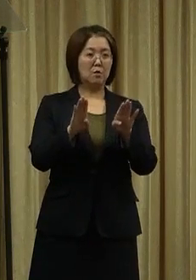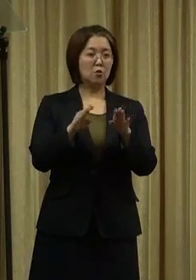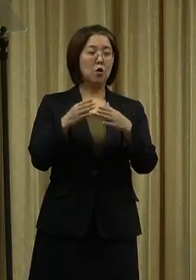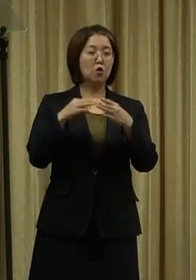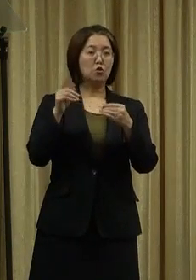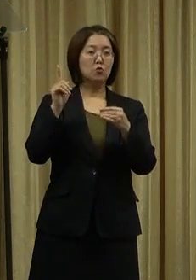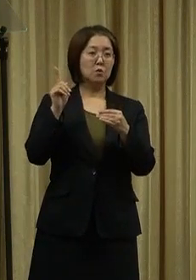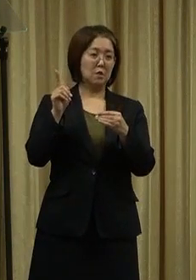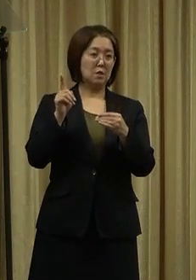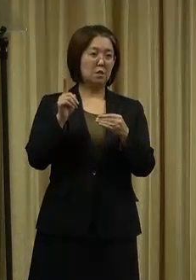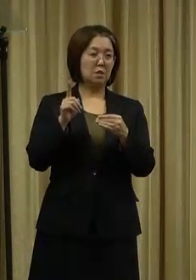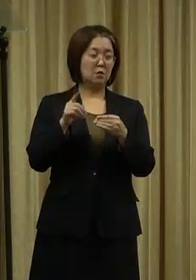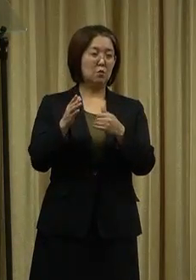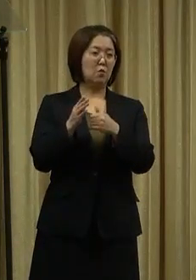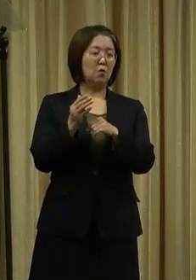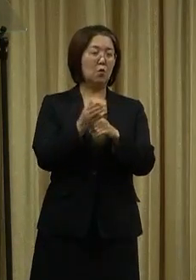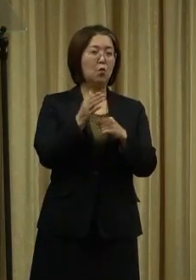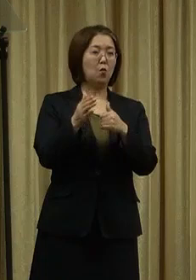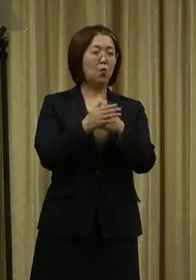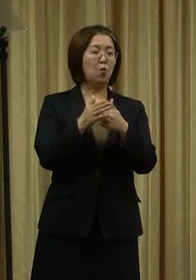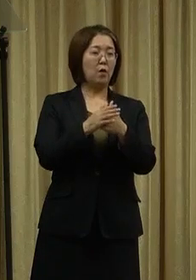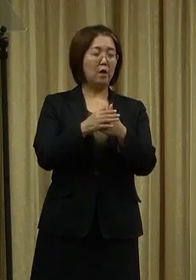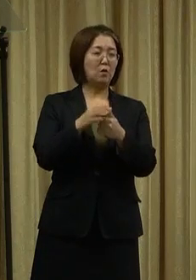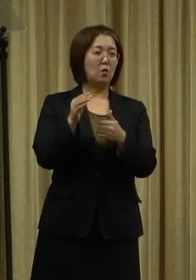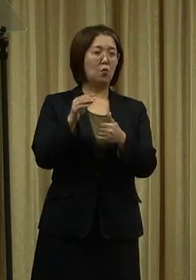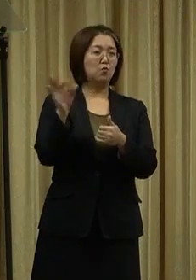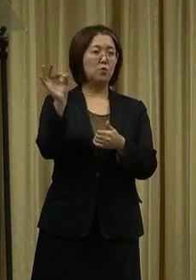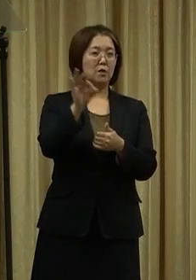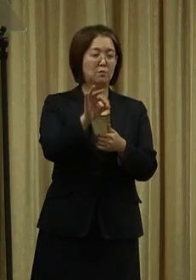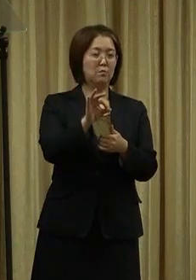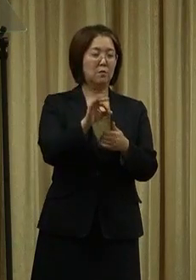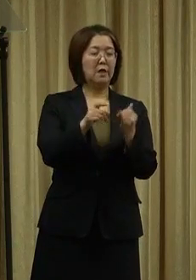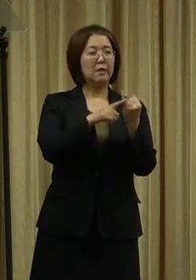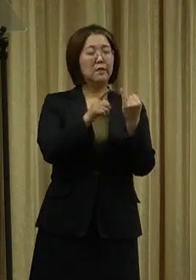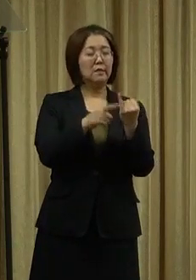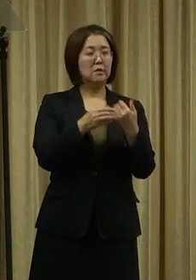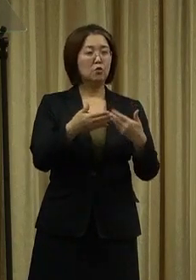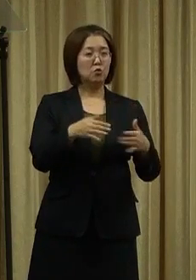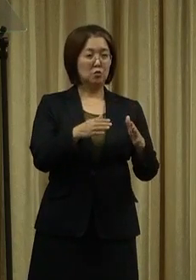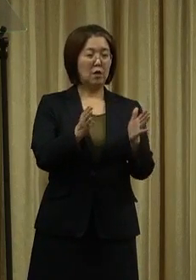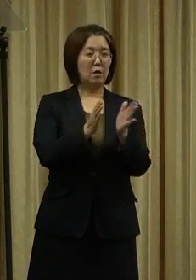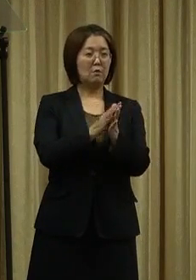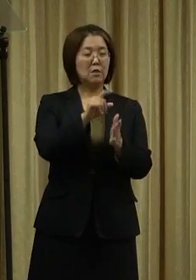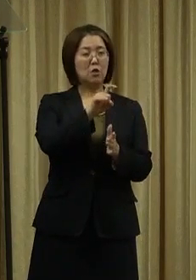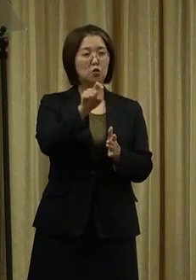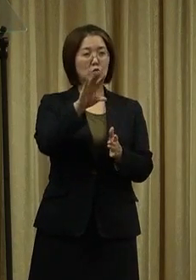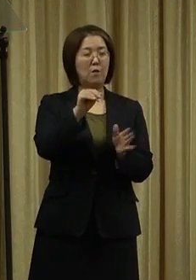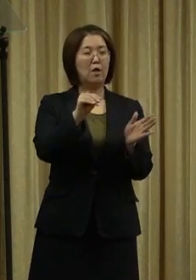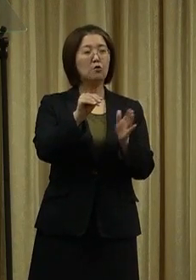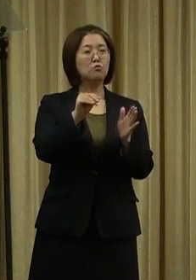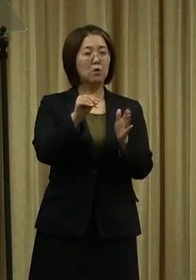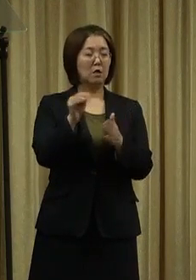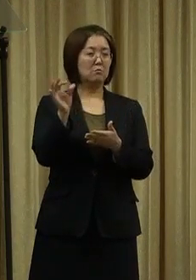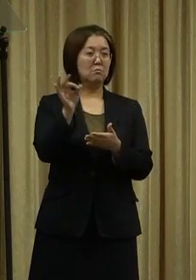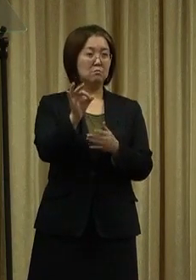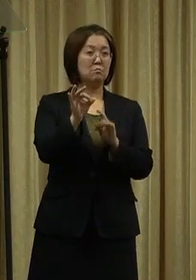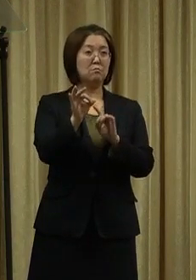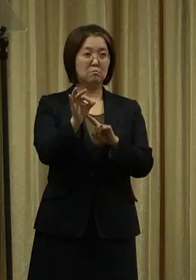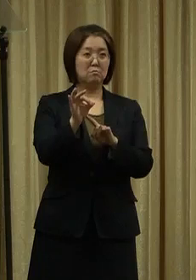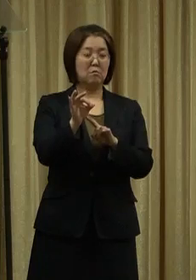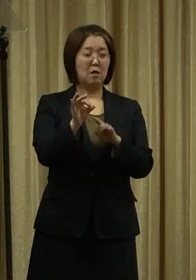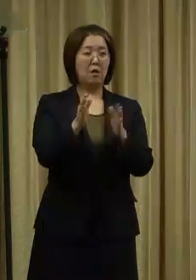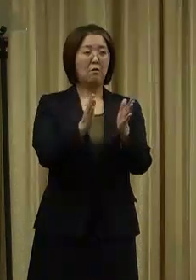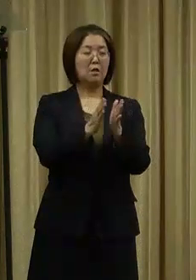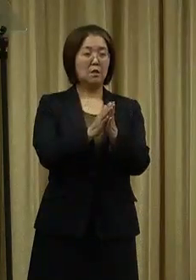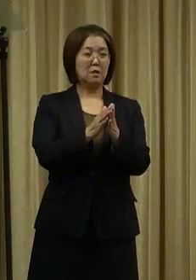による応援交付金、これは妊娠時それから出産時 合計10万円相当ですが、これの支給と